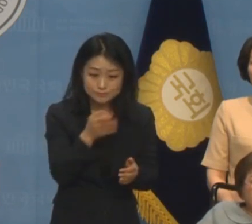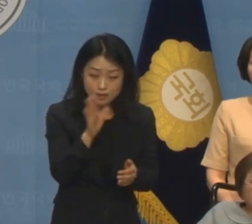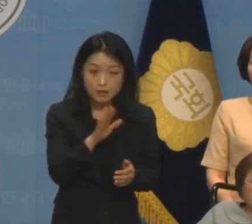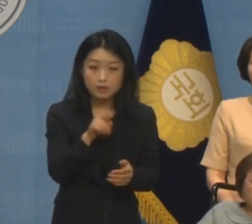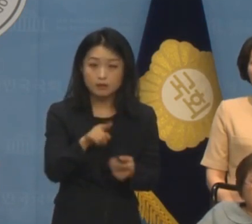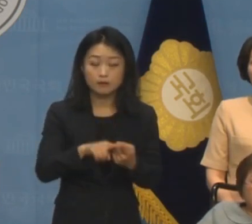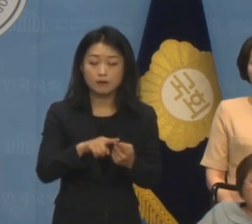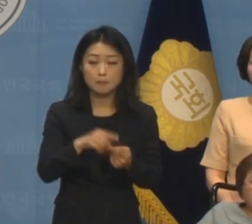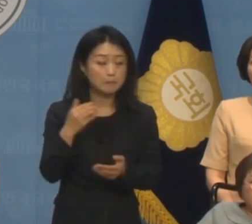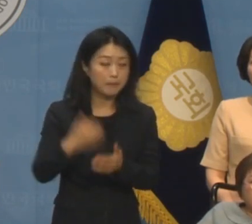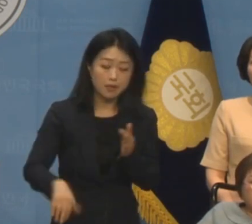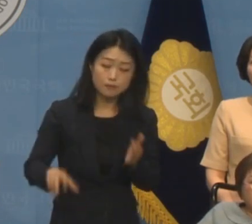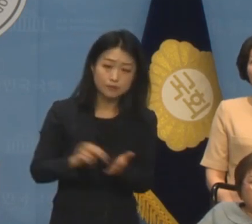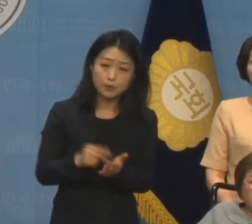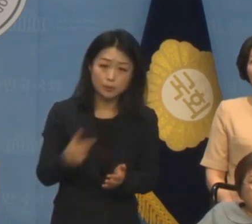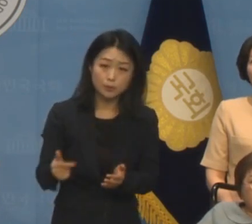있습니다.